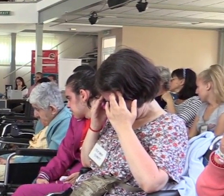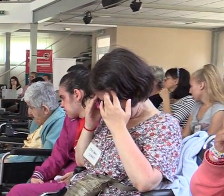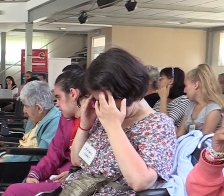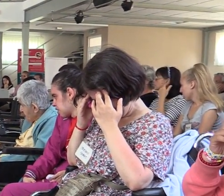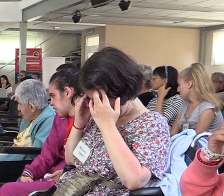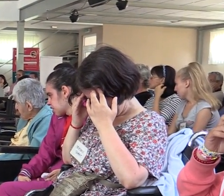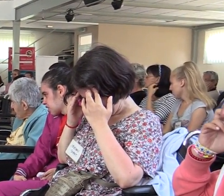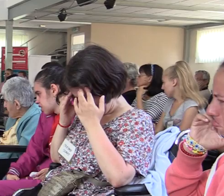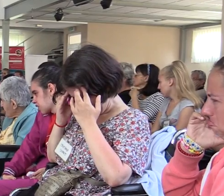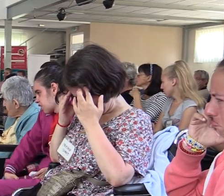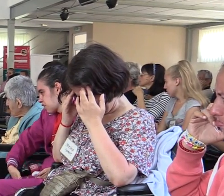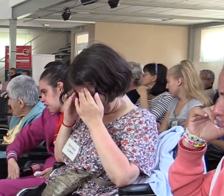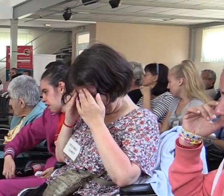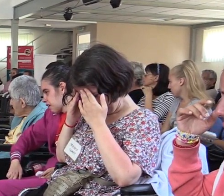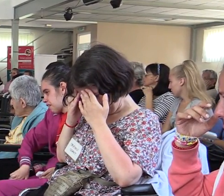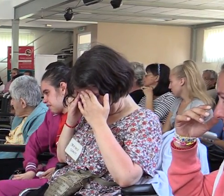Vorbea cineva.